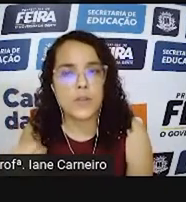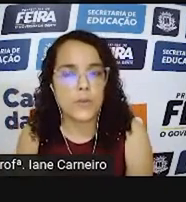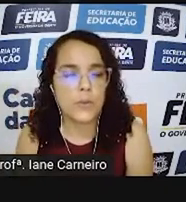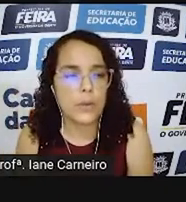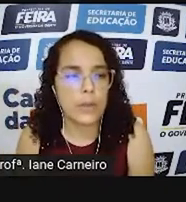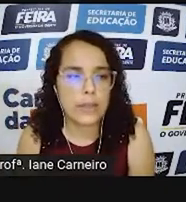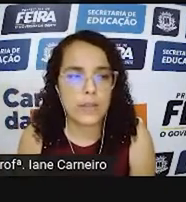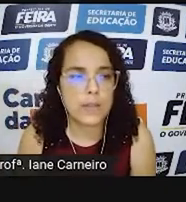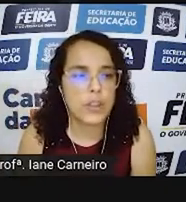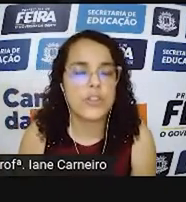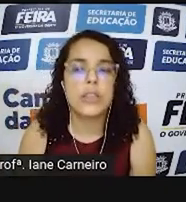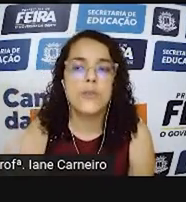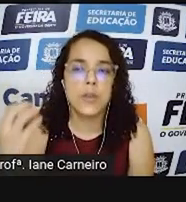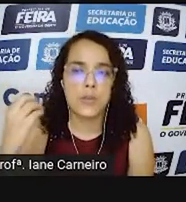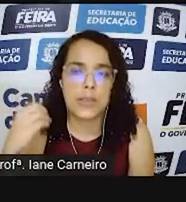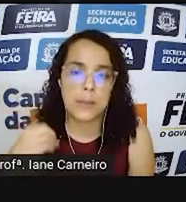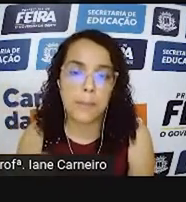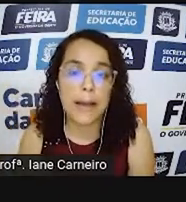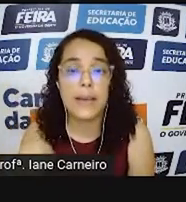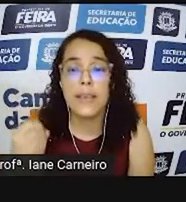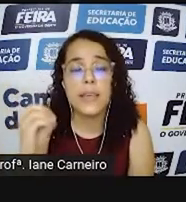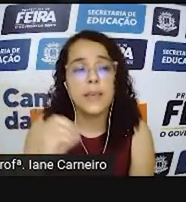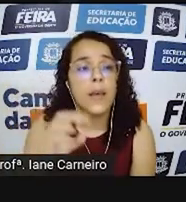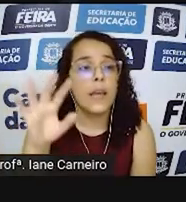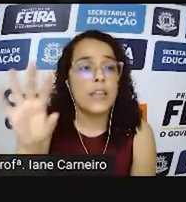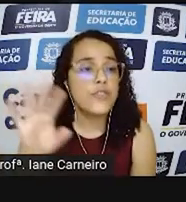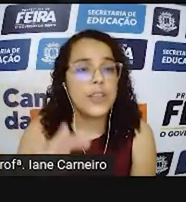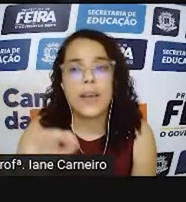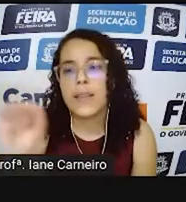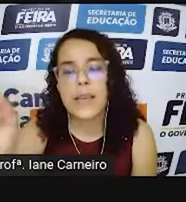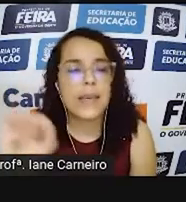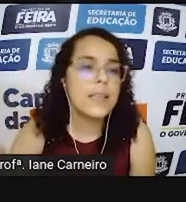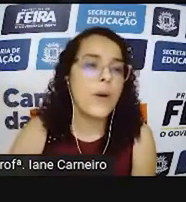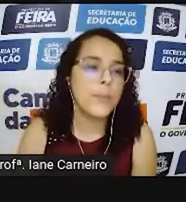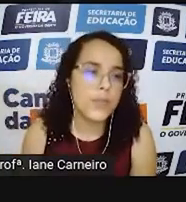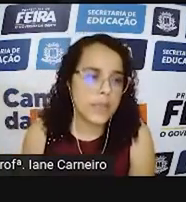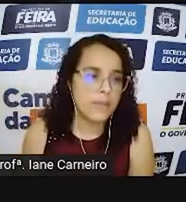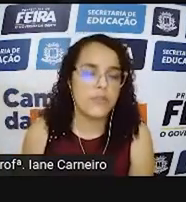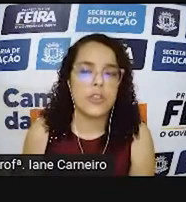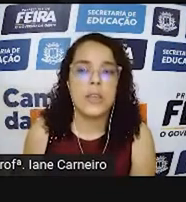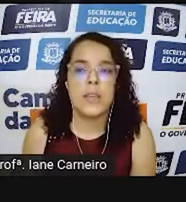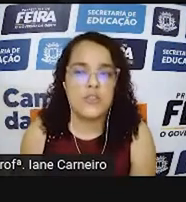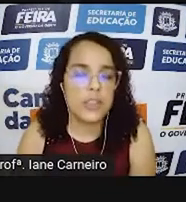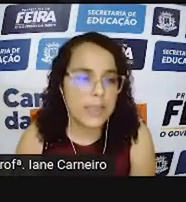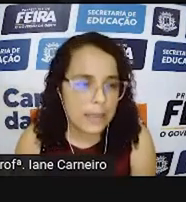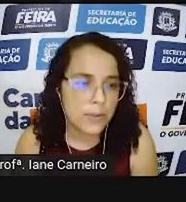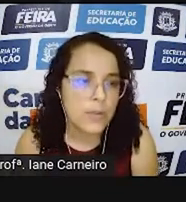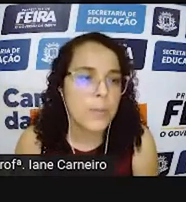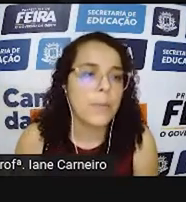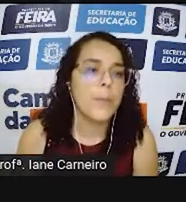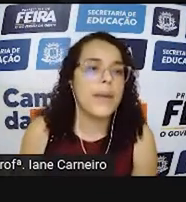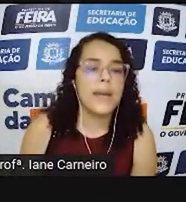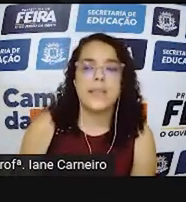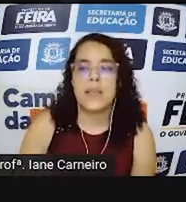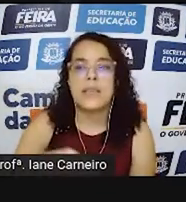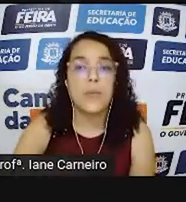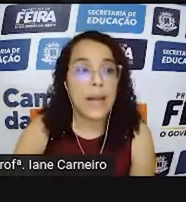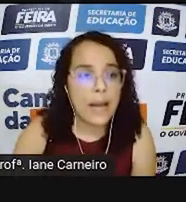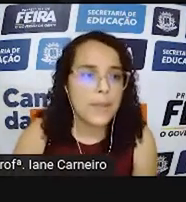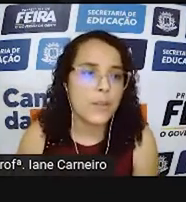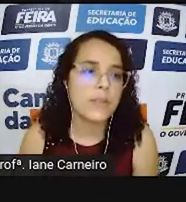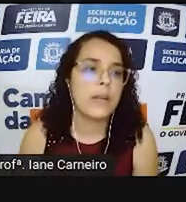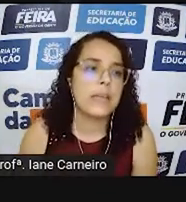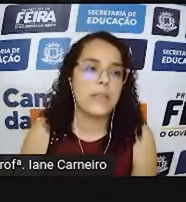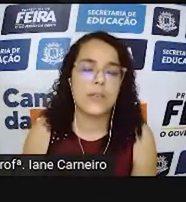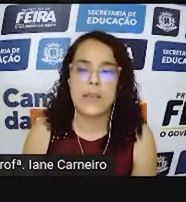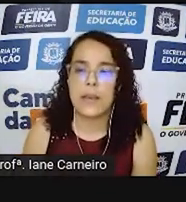olhe a nossa sugestão, o nosso exemplar, e diga, isso aqui não é possível de entrar no nosso PPP, isso aqui não